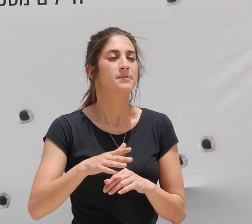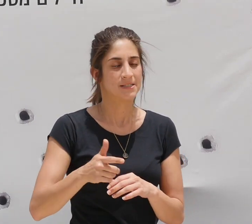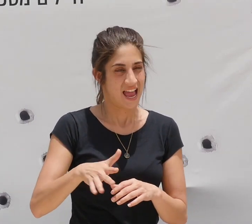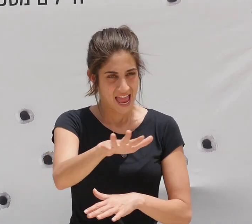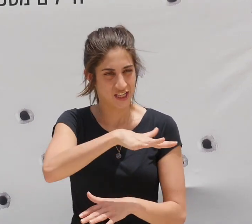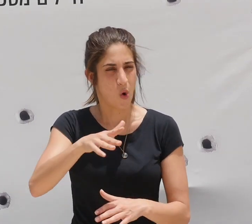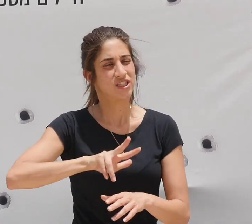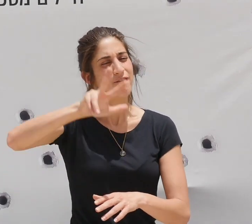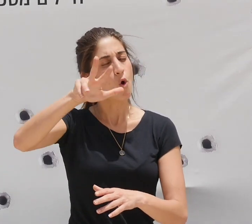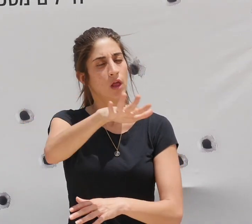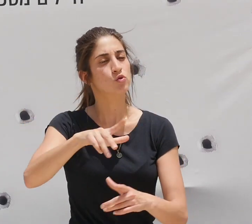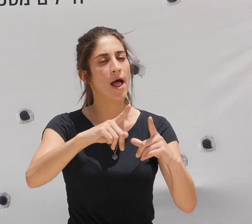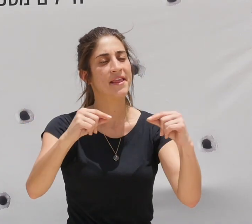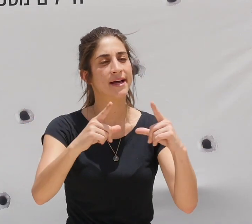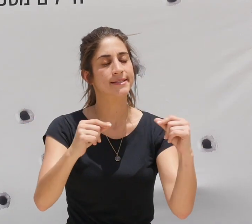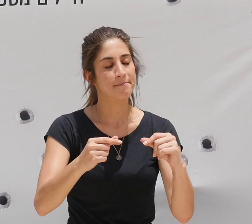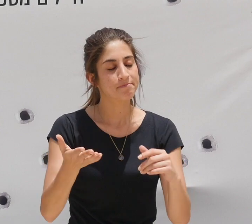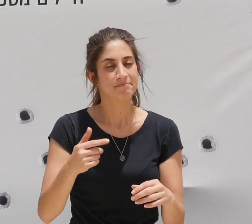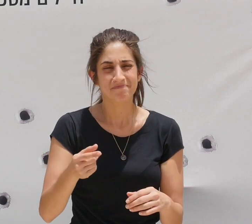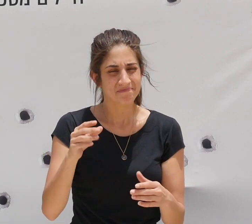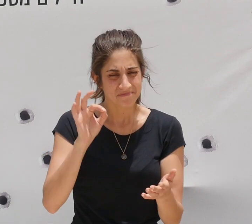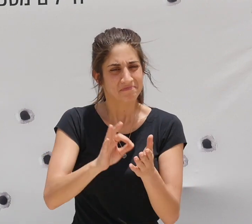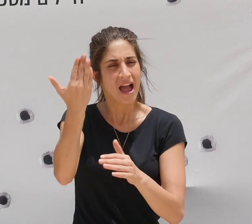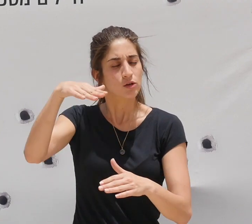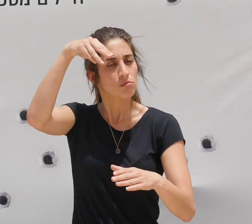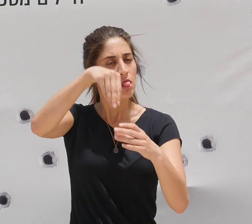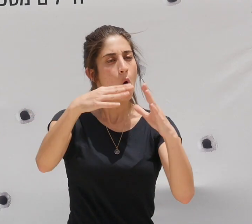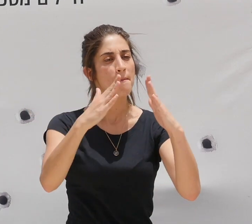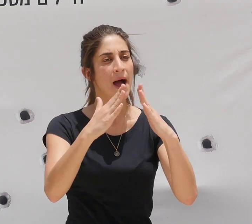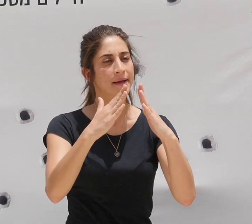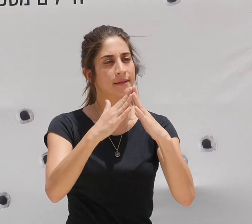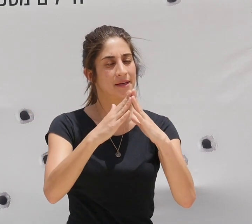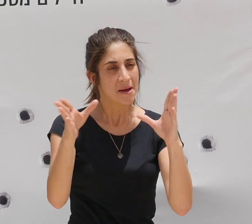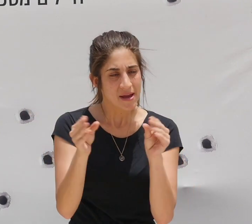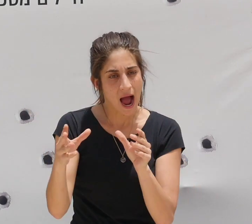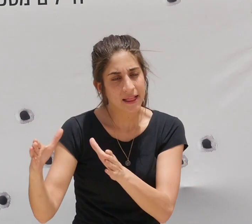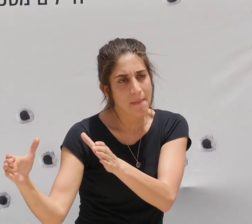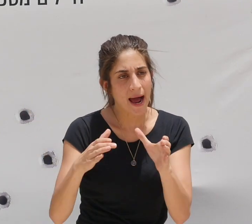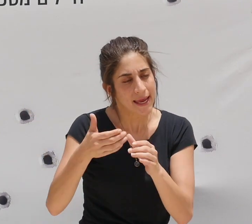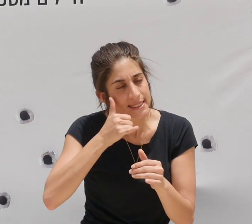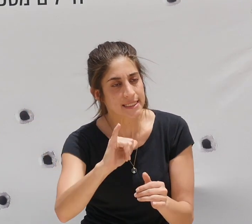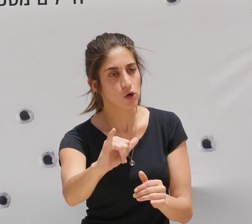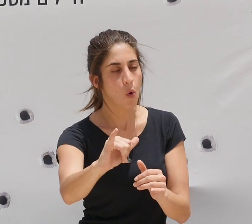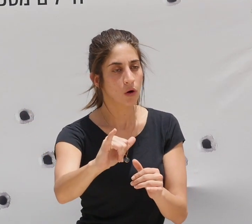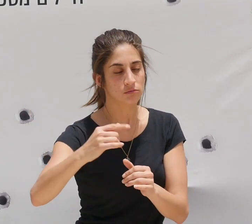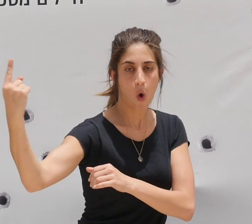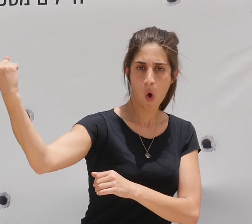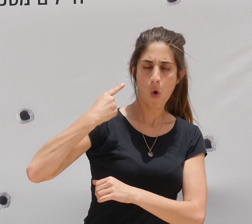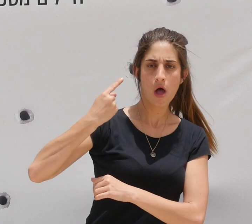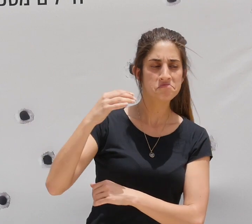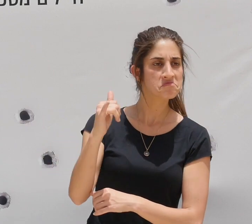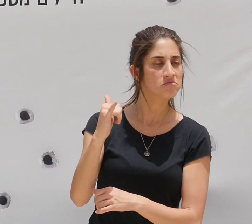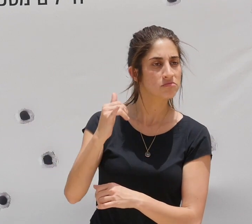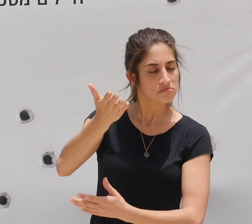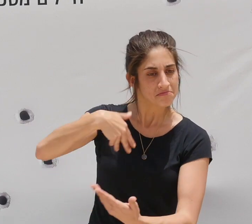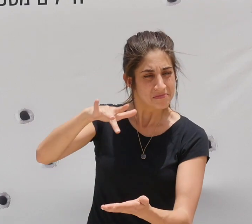עזה. היינו בתוך הבית עם המחלקת סיור, ונתנו לנו הוראה שכל